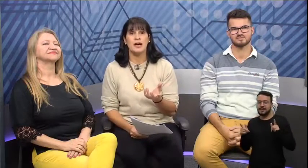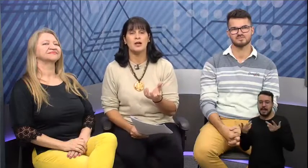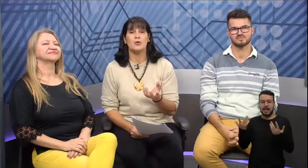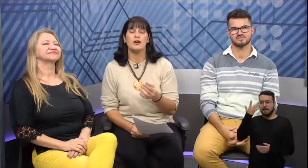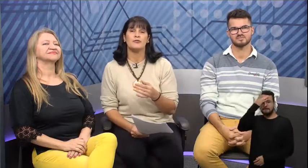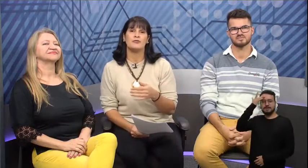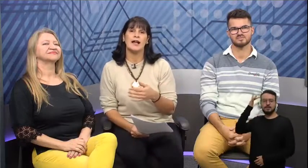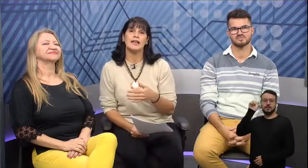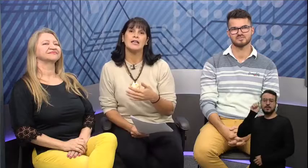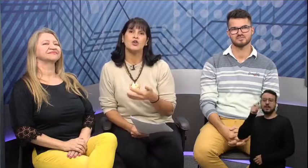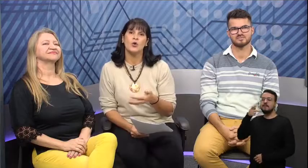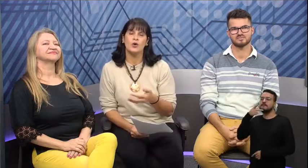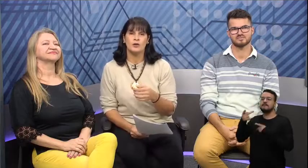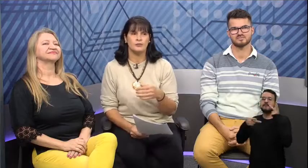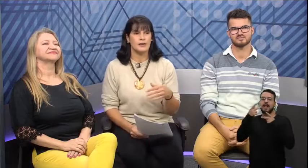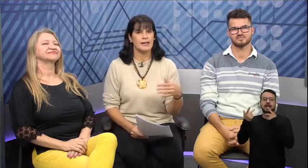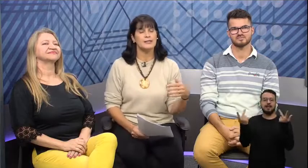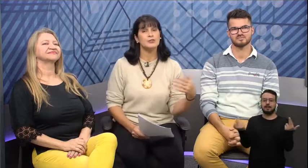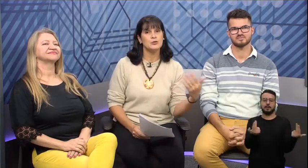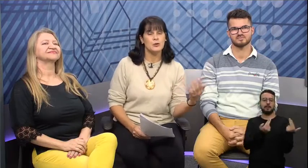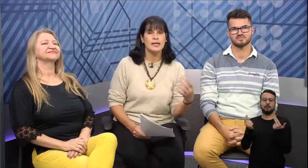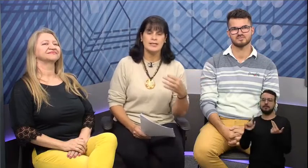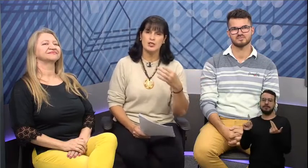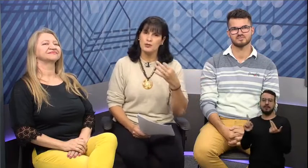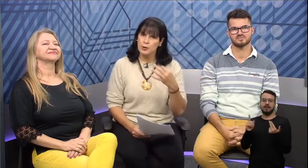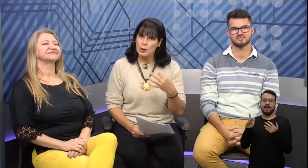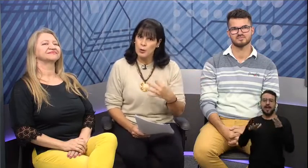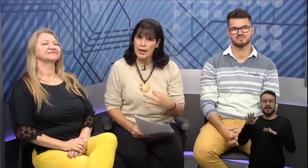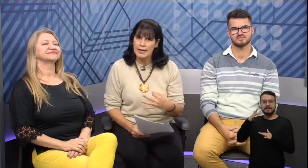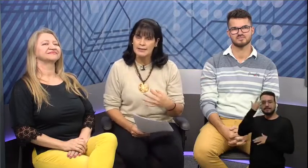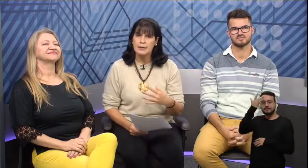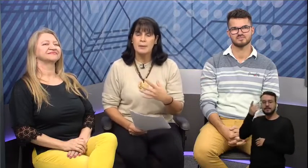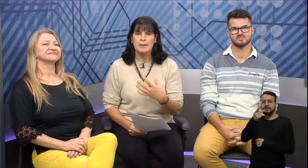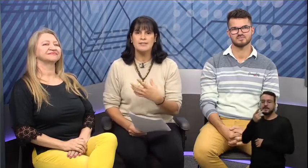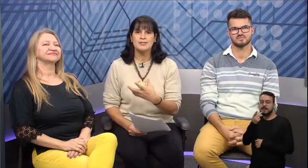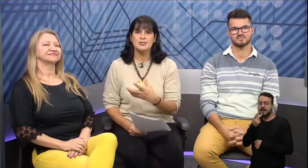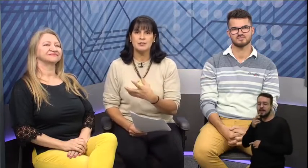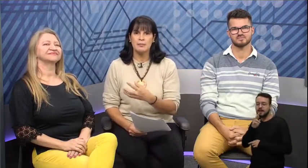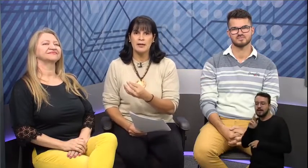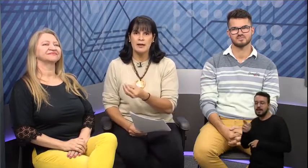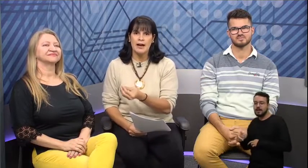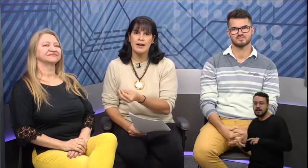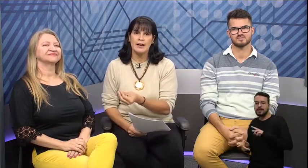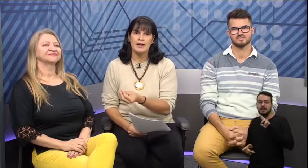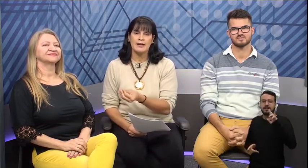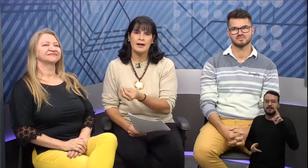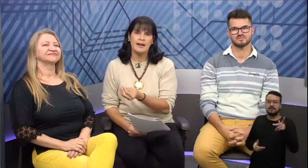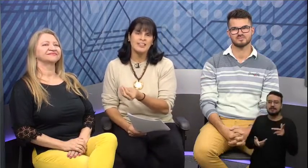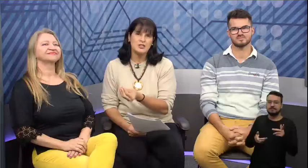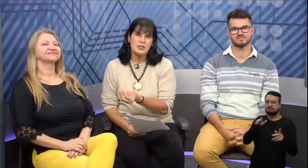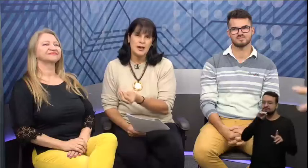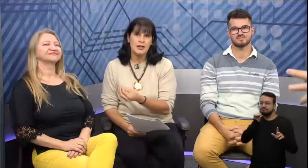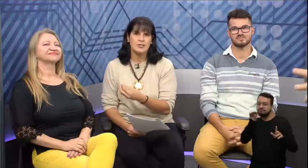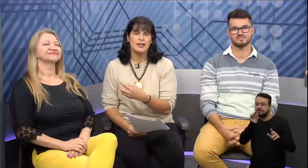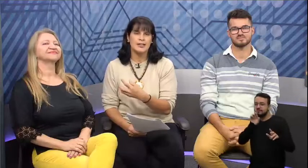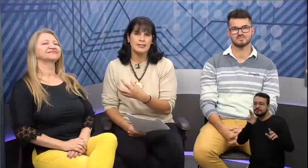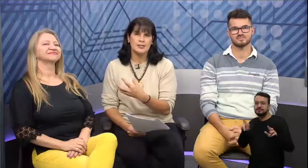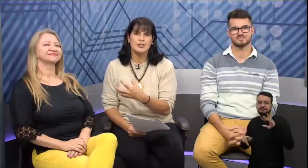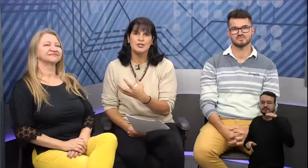falam falando, falando. Existe a forma correta, mas existe também a identidade, a característica de cada